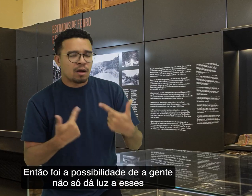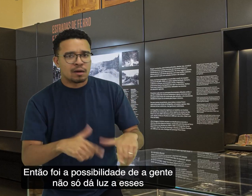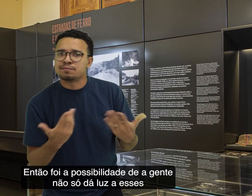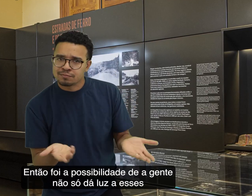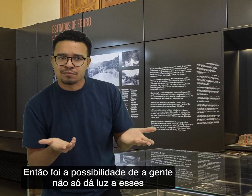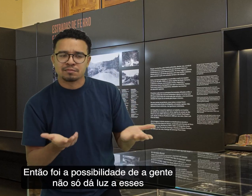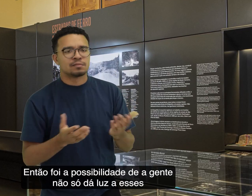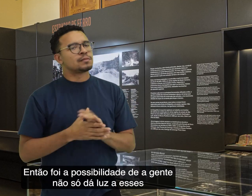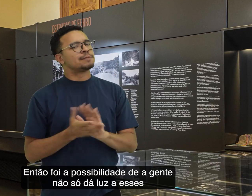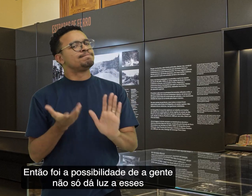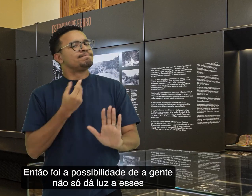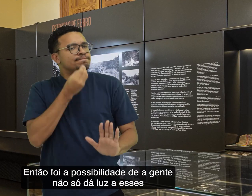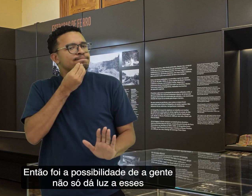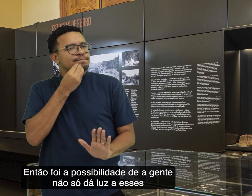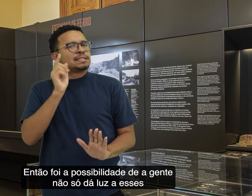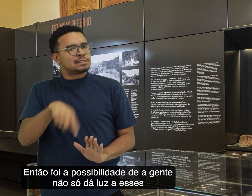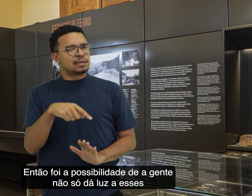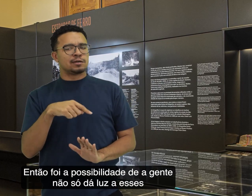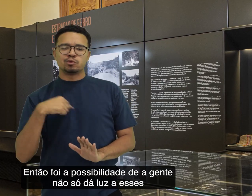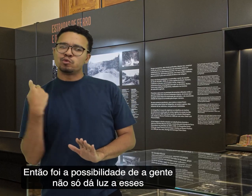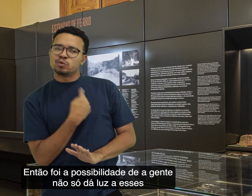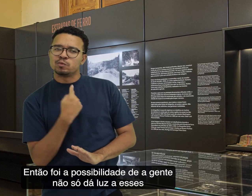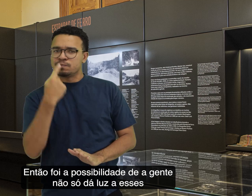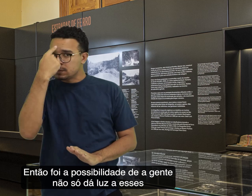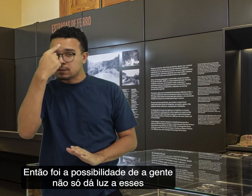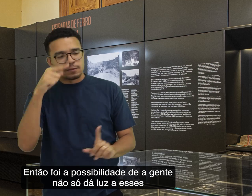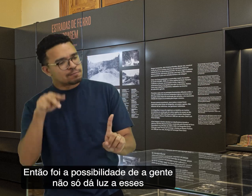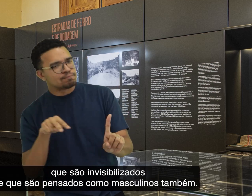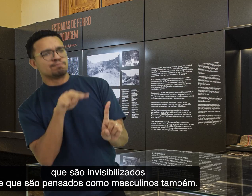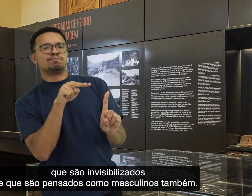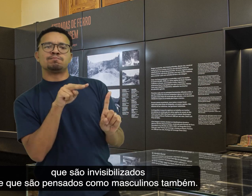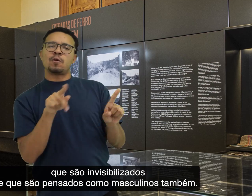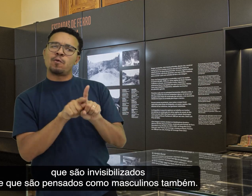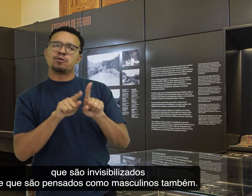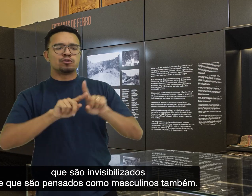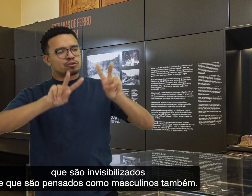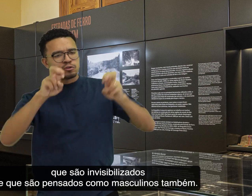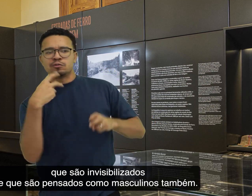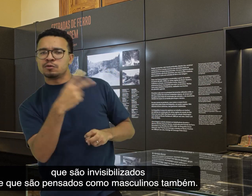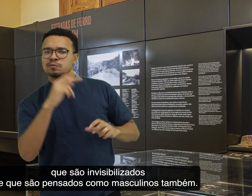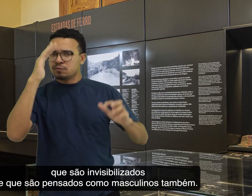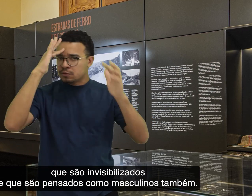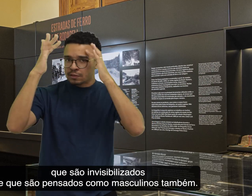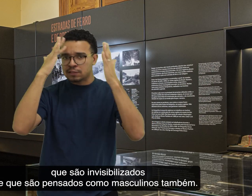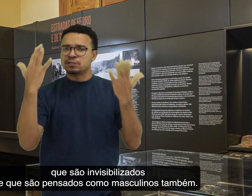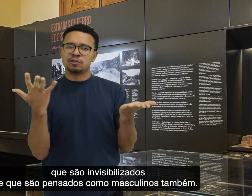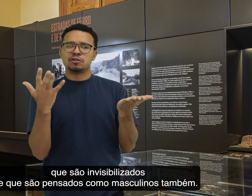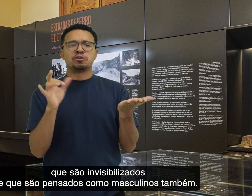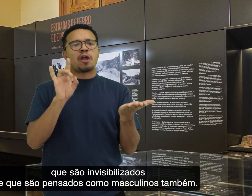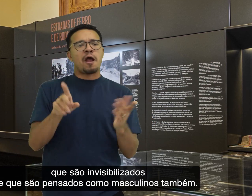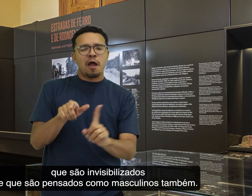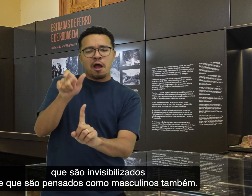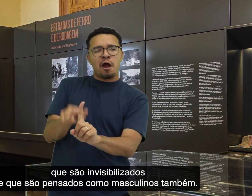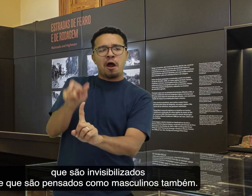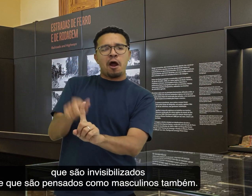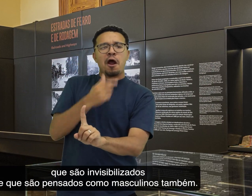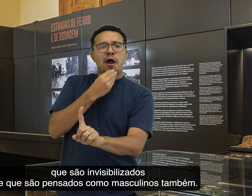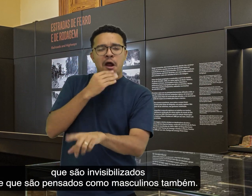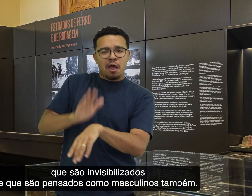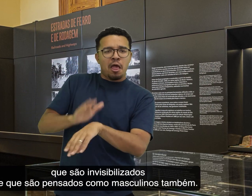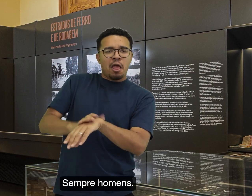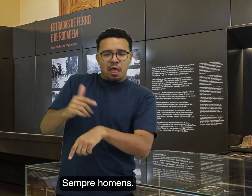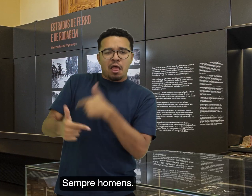né? Então, foi a possibilidade da gente não só dar luz a esses que são invisibilizados e que são pensados